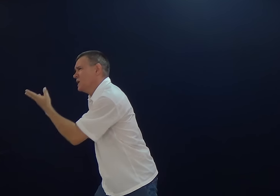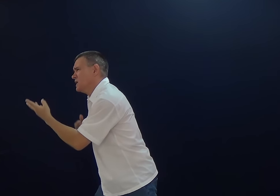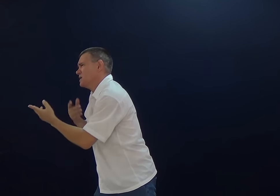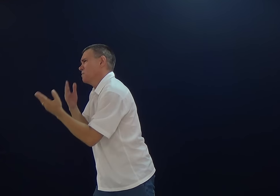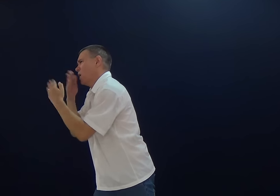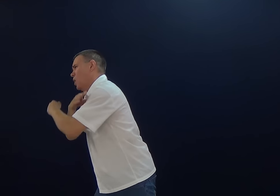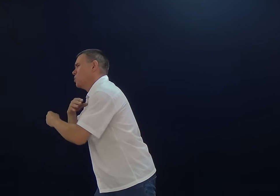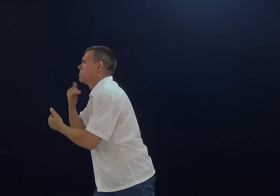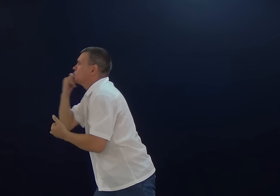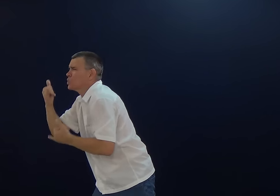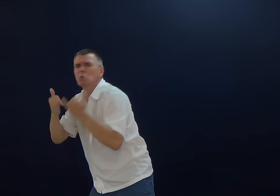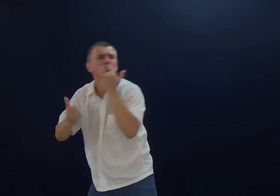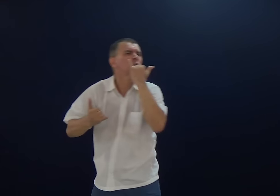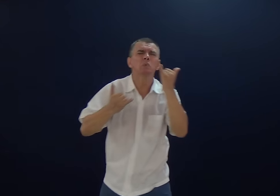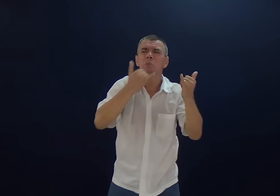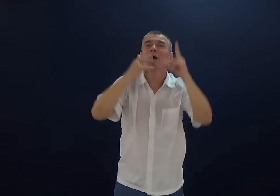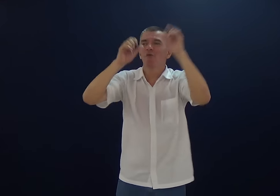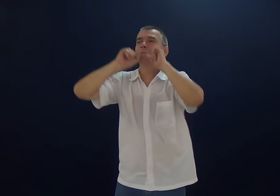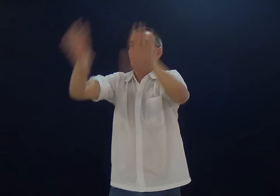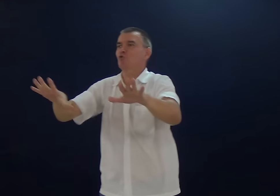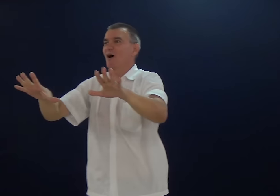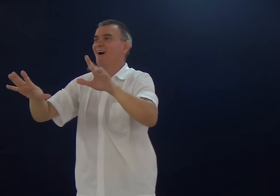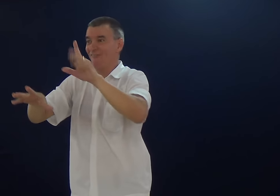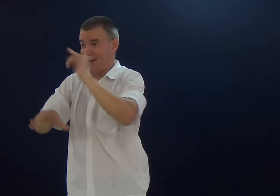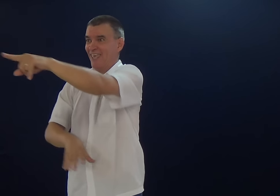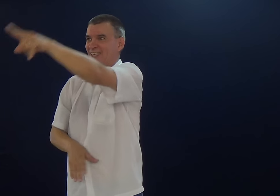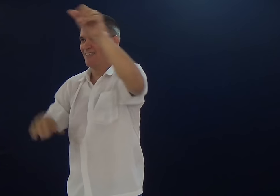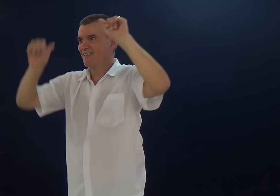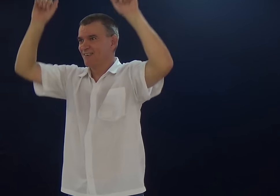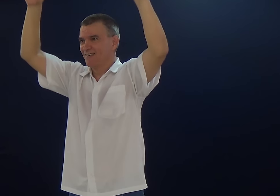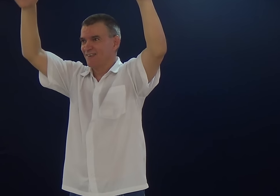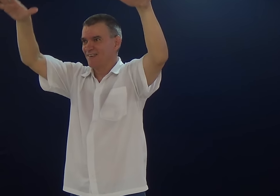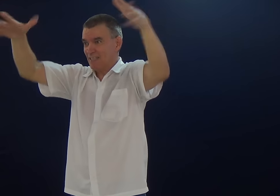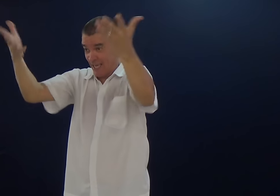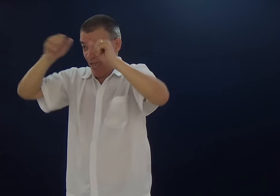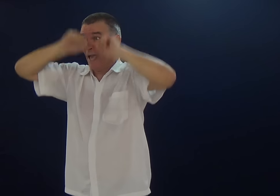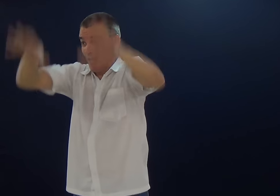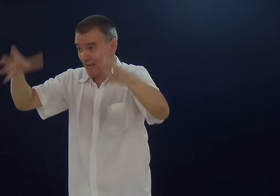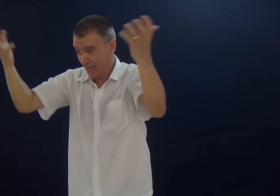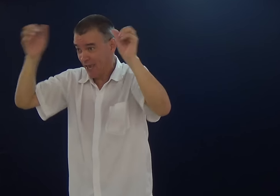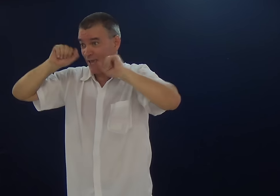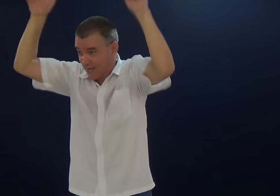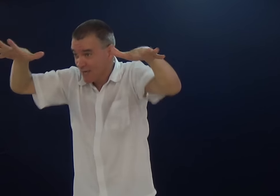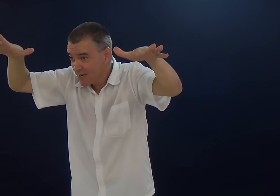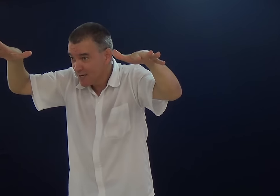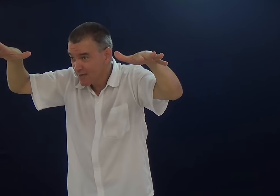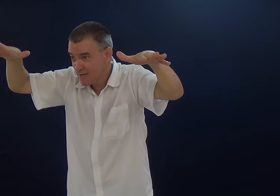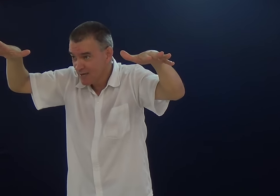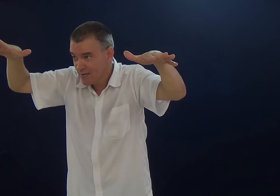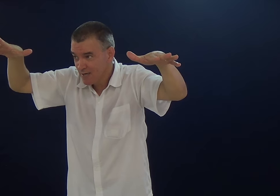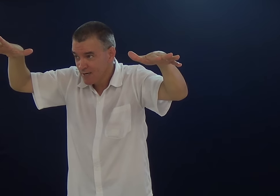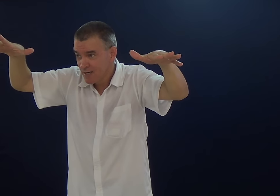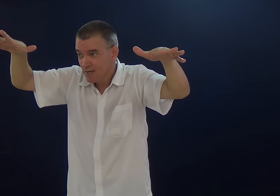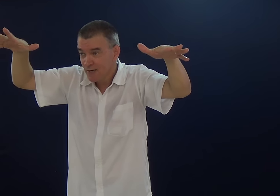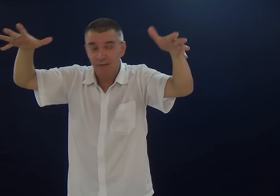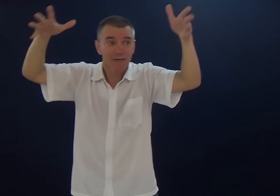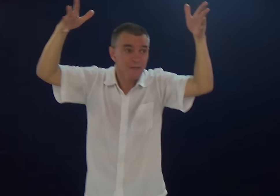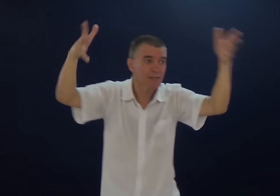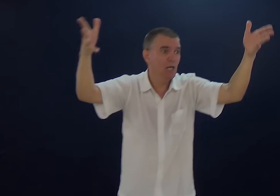da Fofoca E aí eu vou pedindo perdão e todas as vezes que eu vou me arrependendo e pedindo perdão eu vou recebendo bênção de